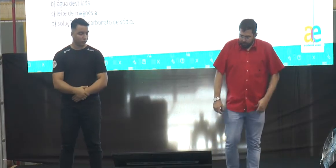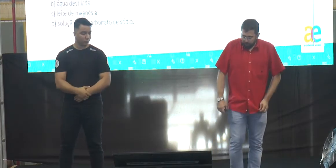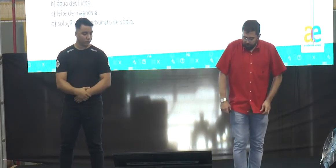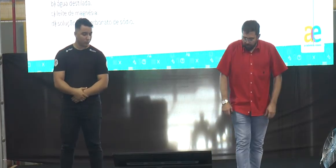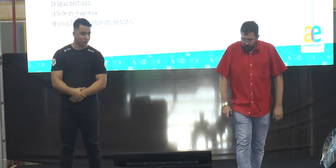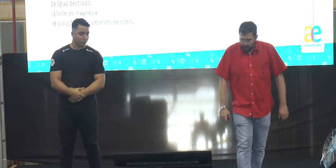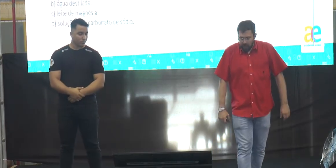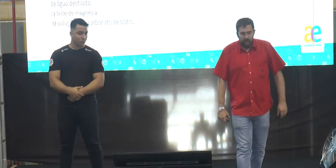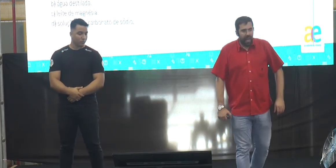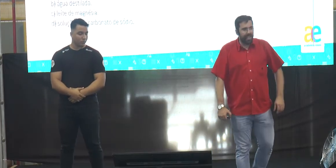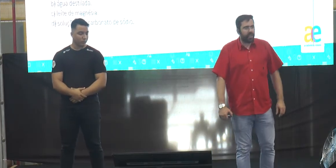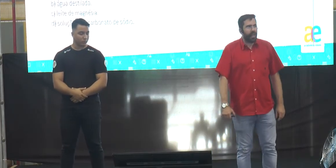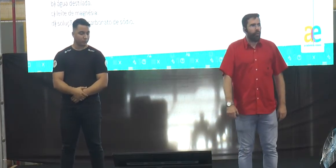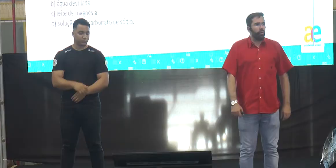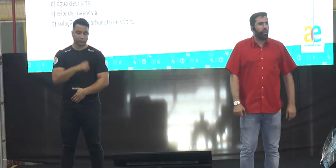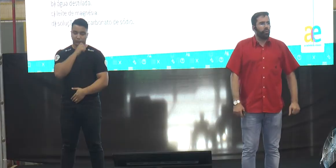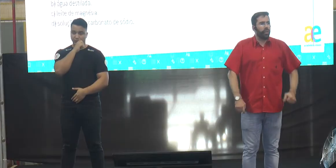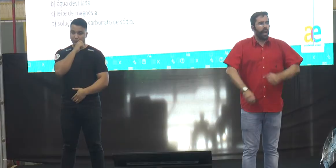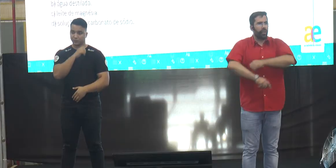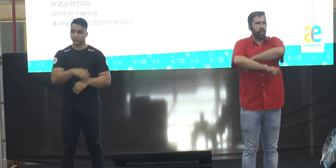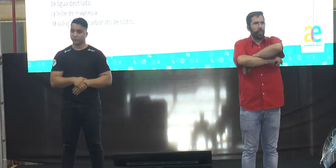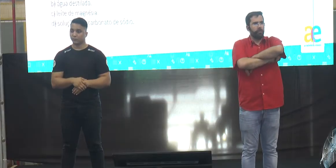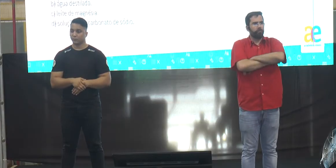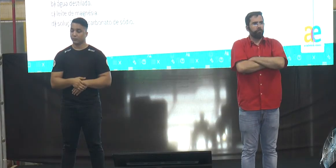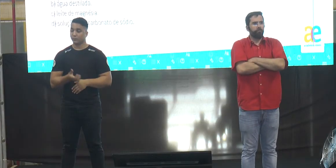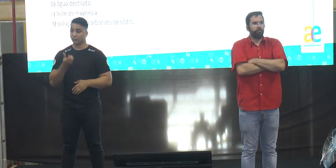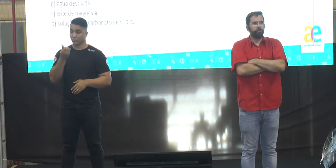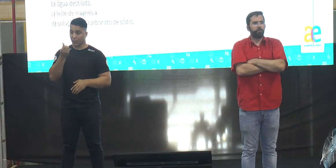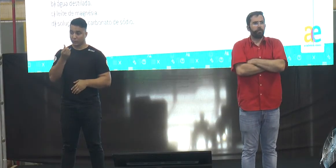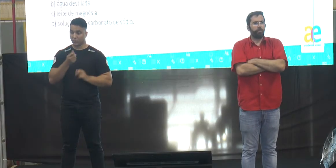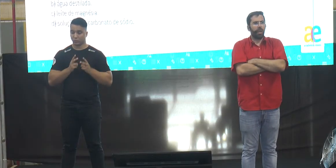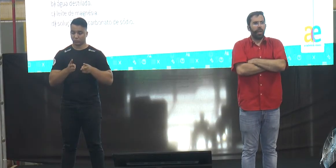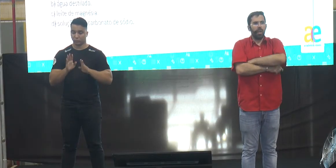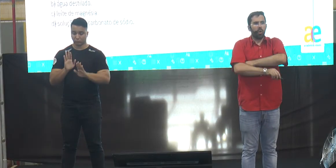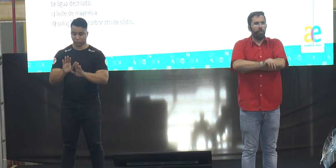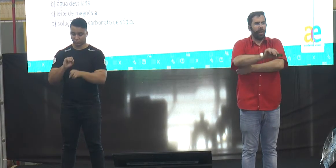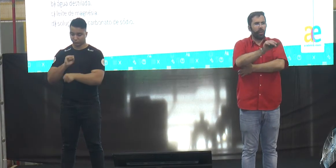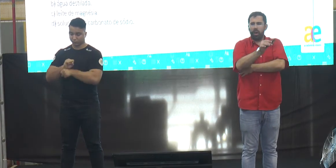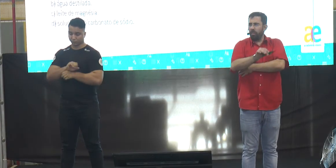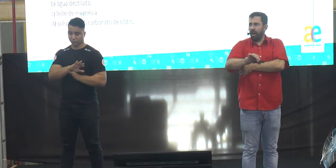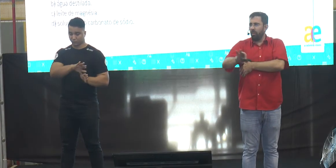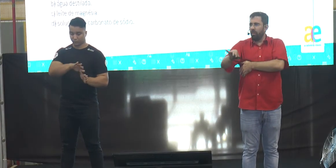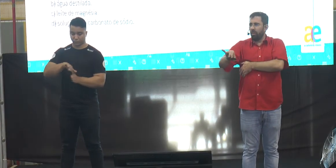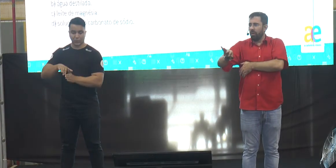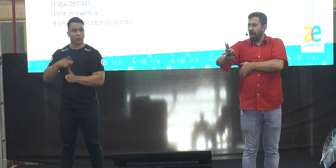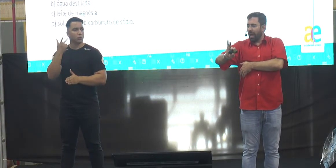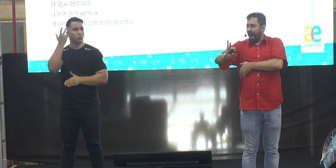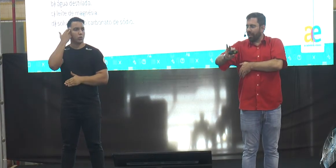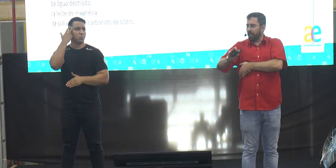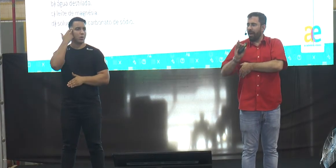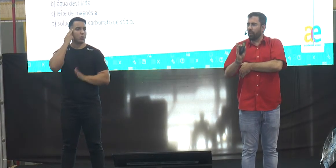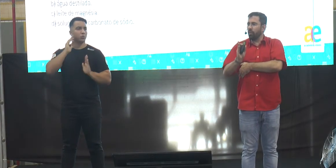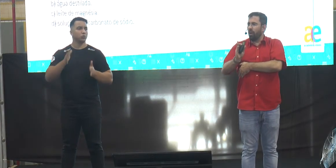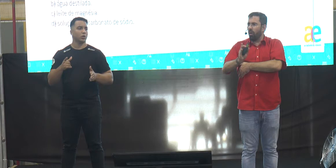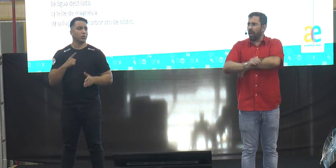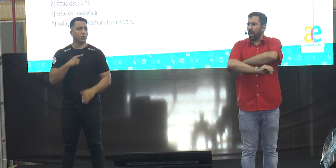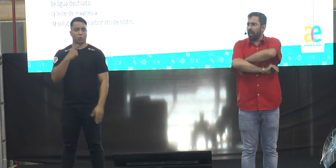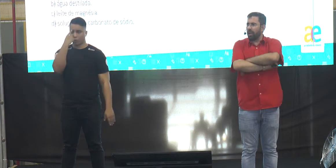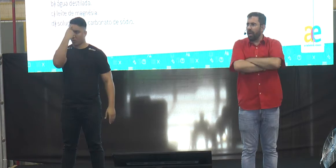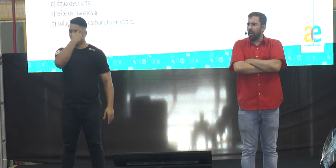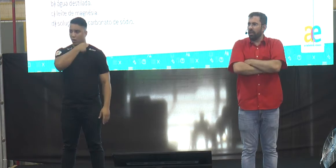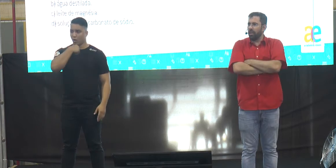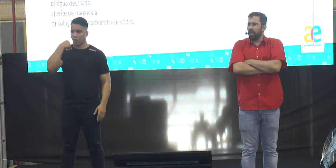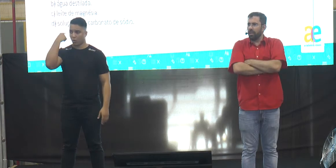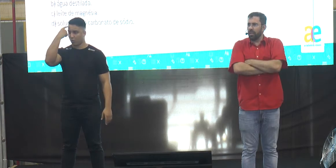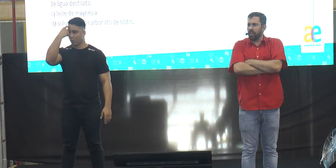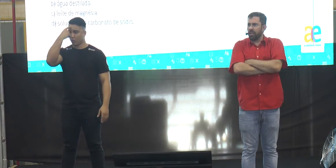Povo, antes da continuidade aí, como é normal, a gente tem mais de uma hora que a